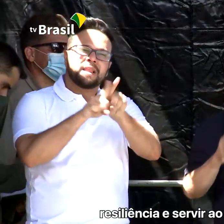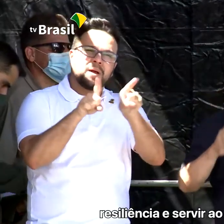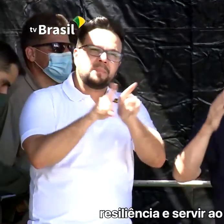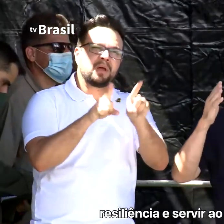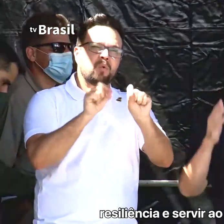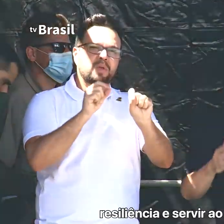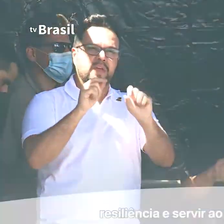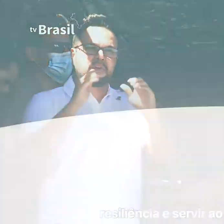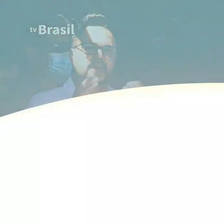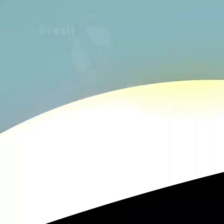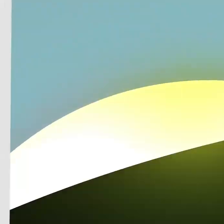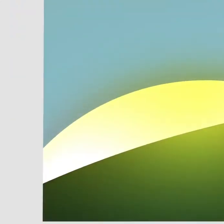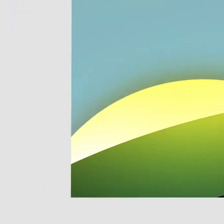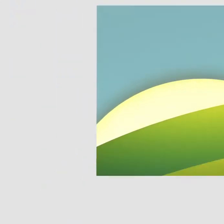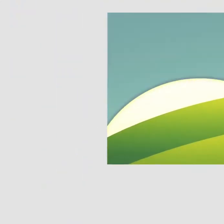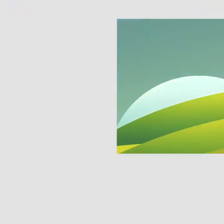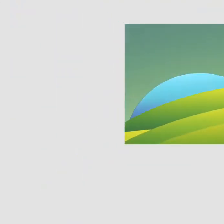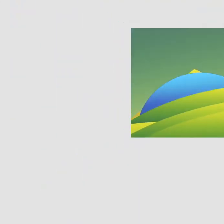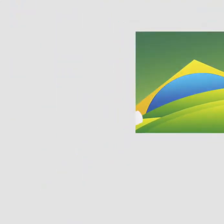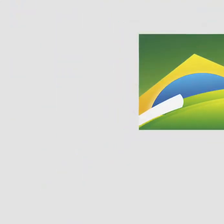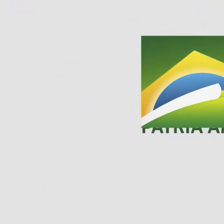servir ao povo brasileiro.